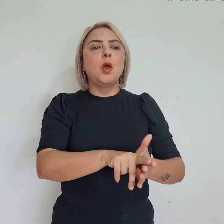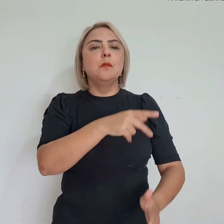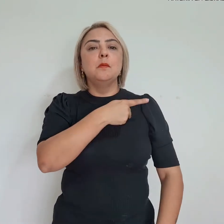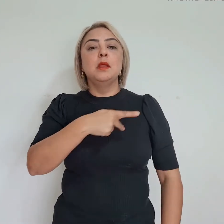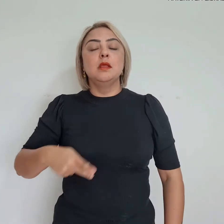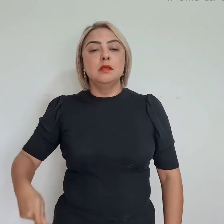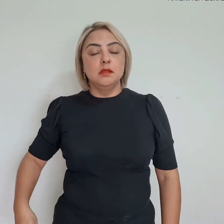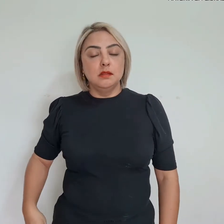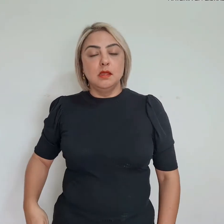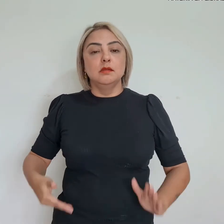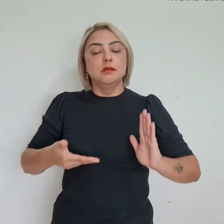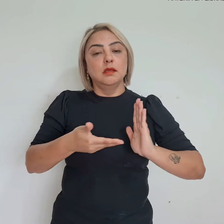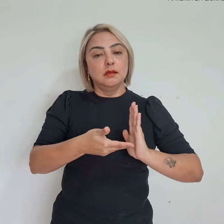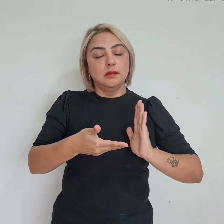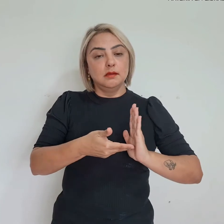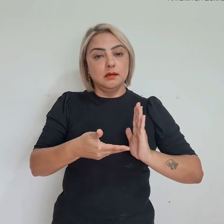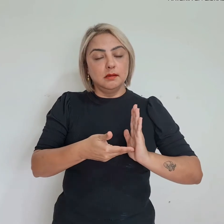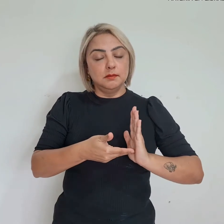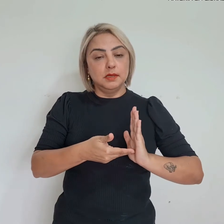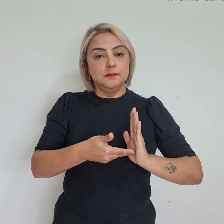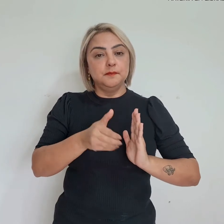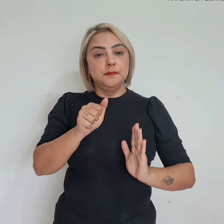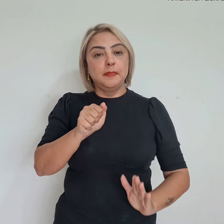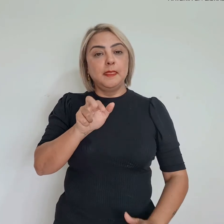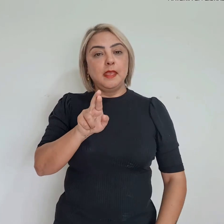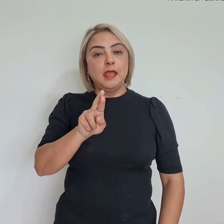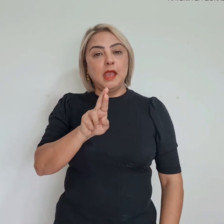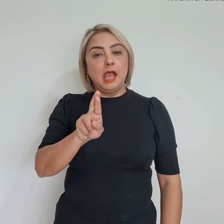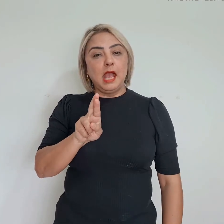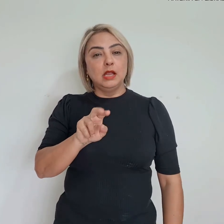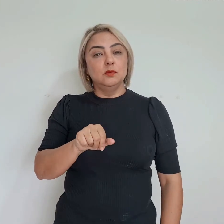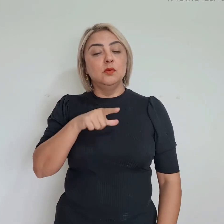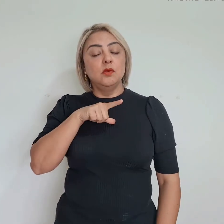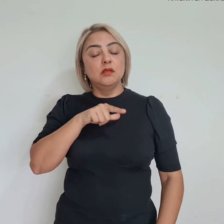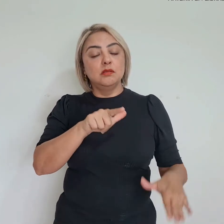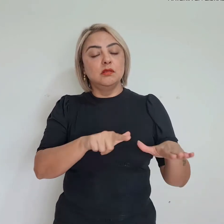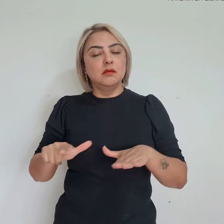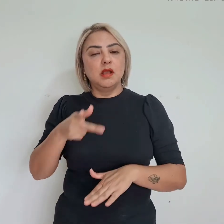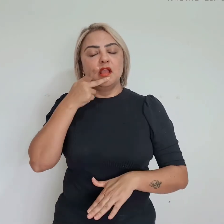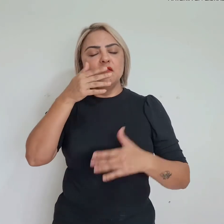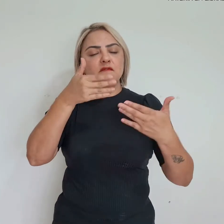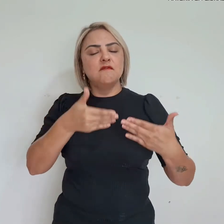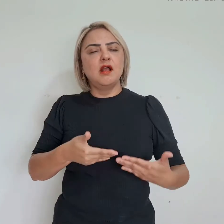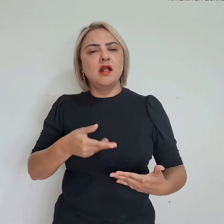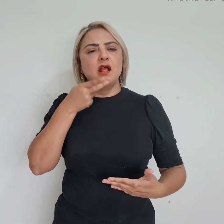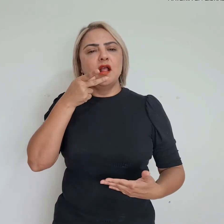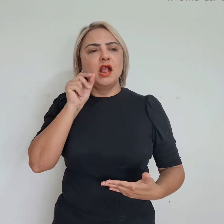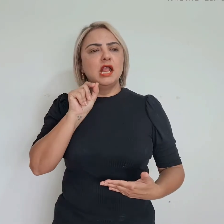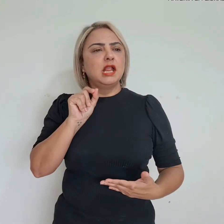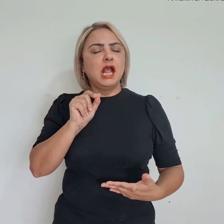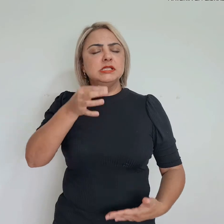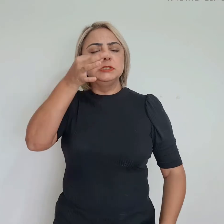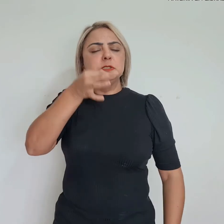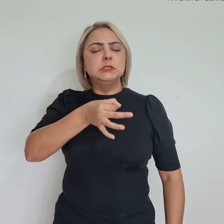presidente da Câmara, Arthur Lira, PP-AL, nesta semana, que está